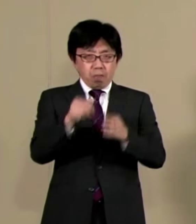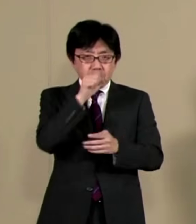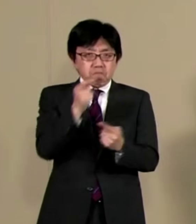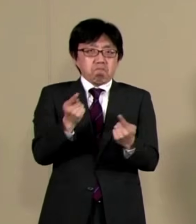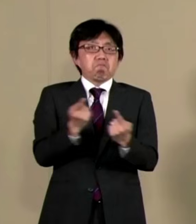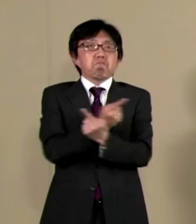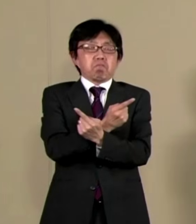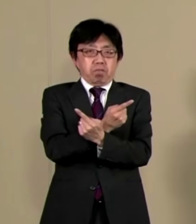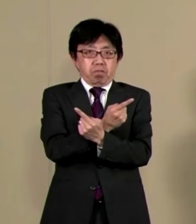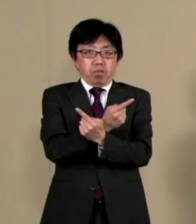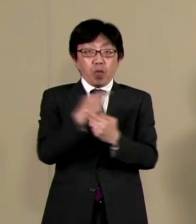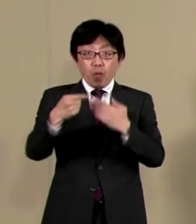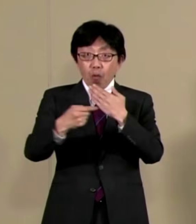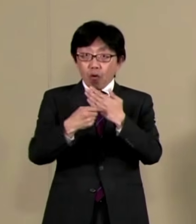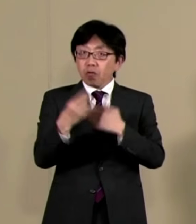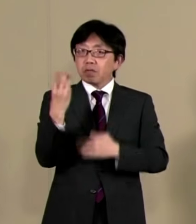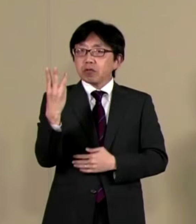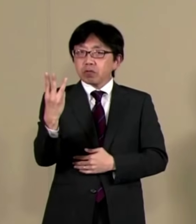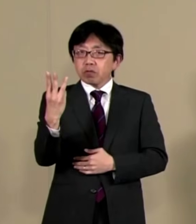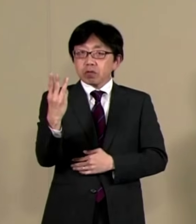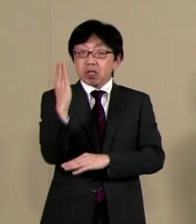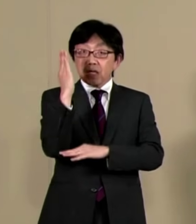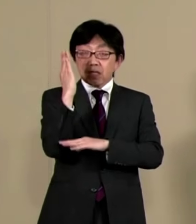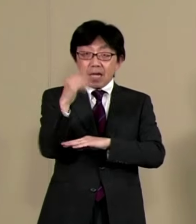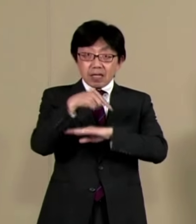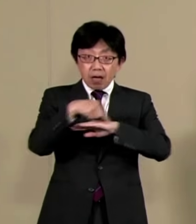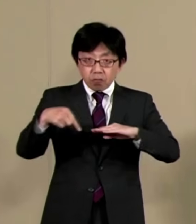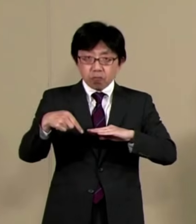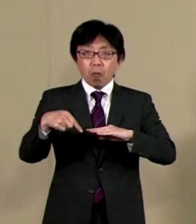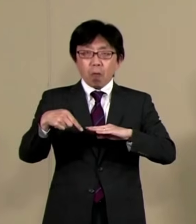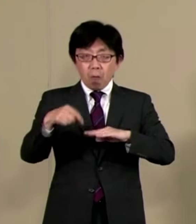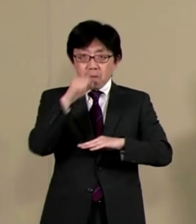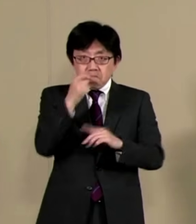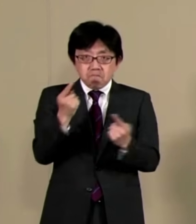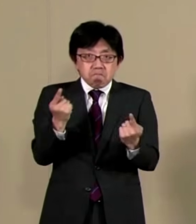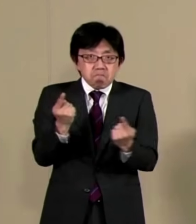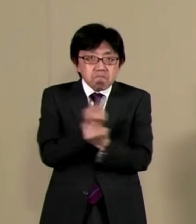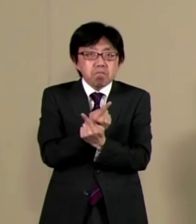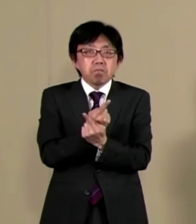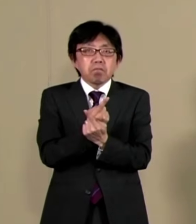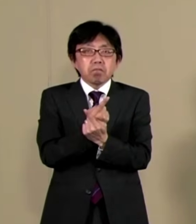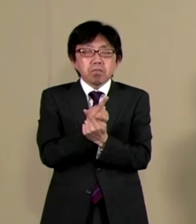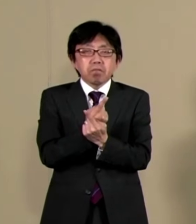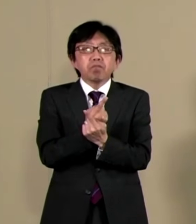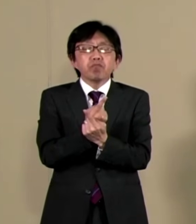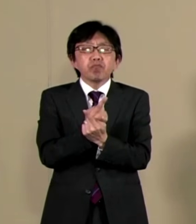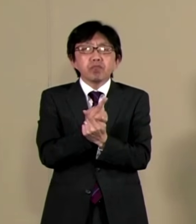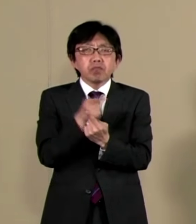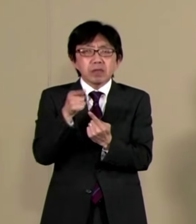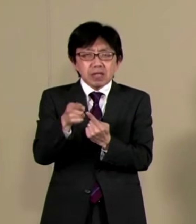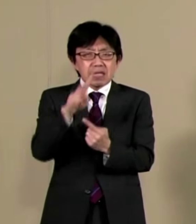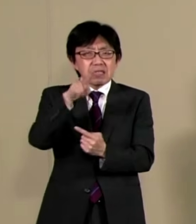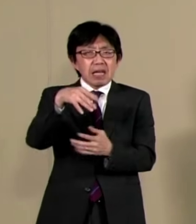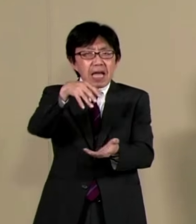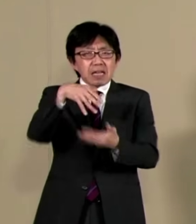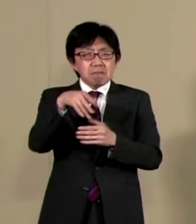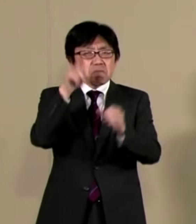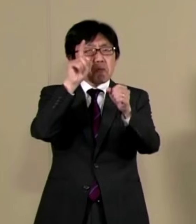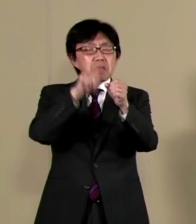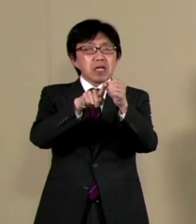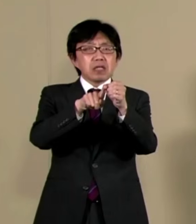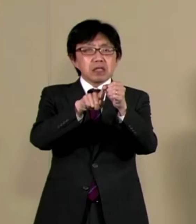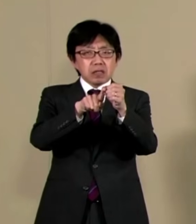ますポイントの3つ目は制作の合化最適化です理政治から脱却